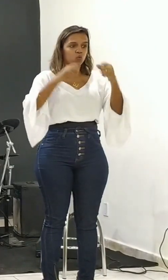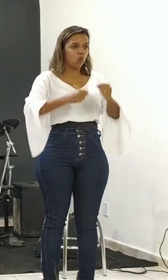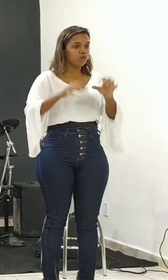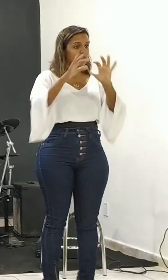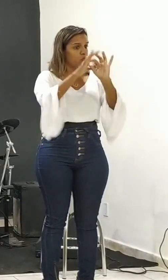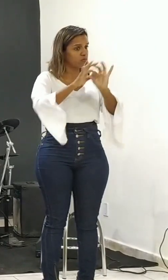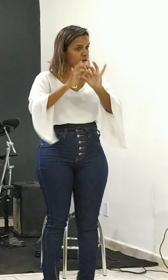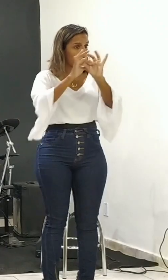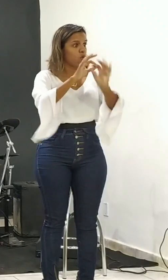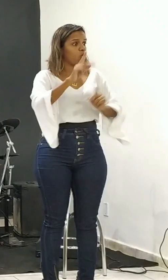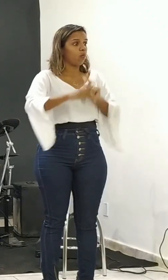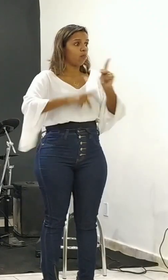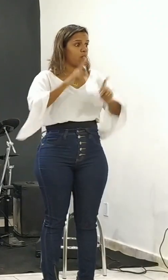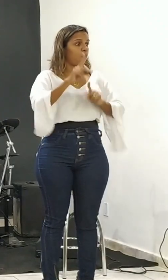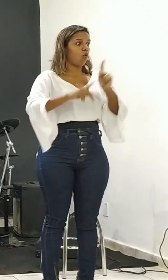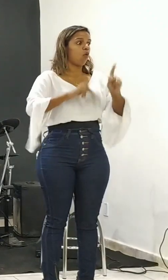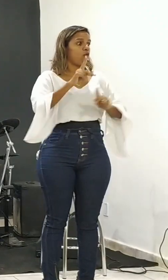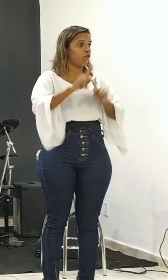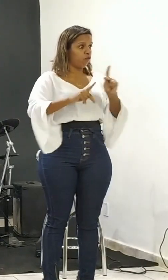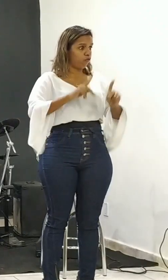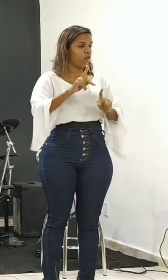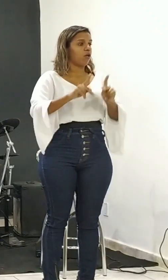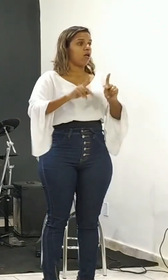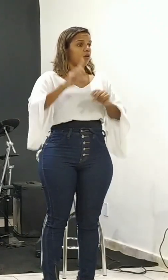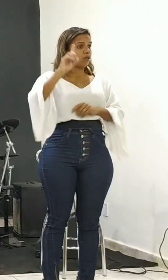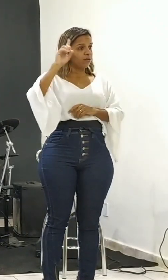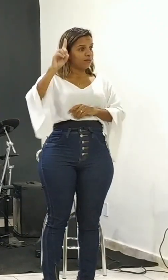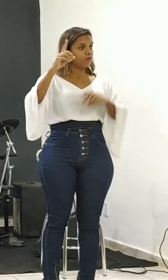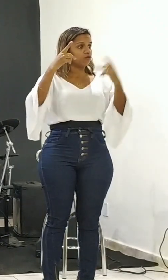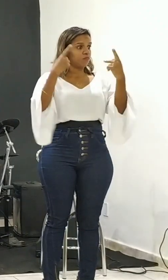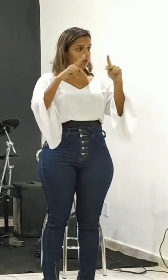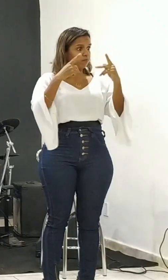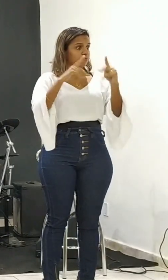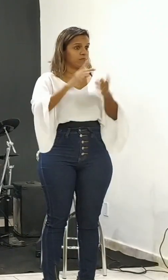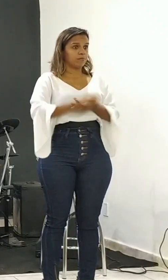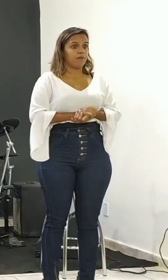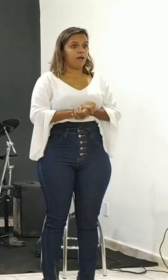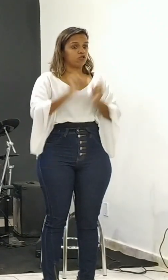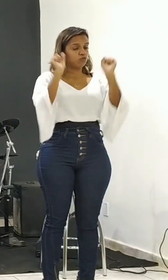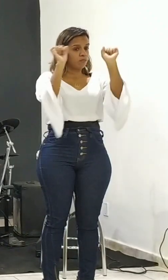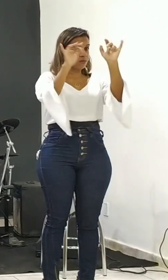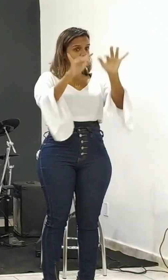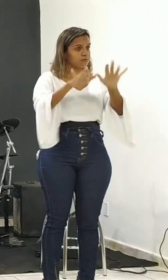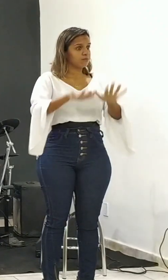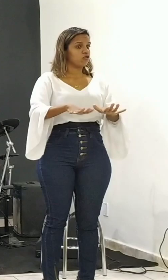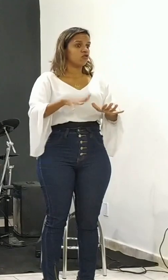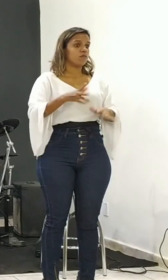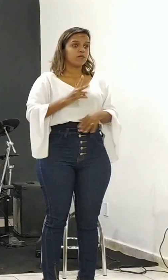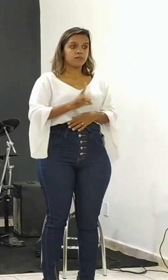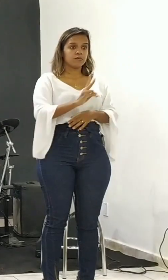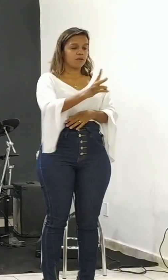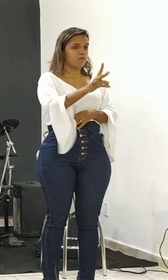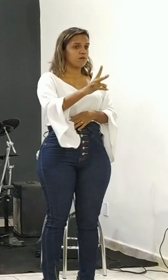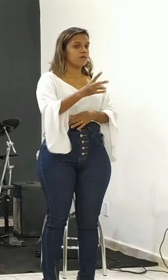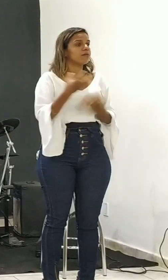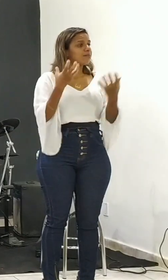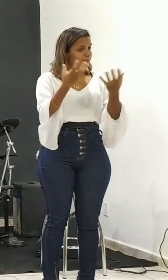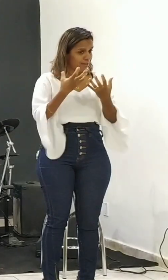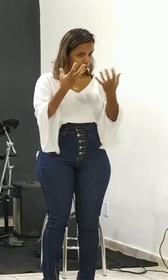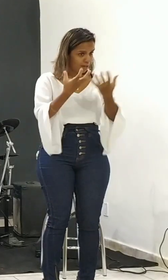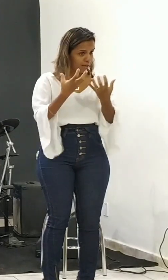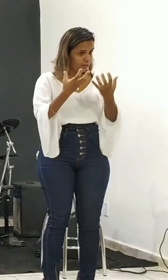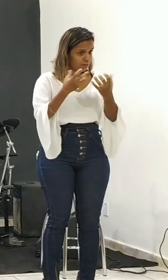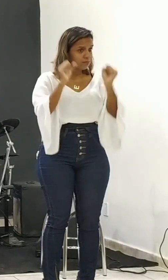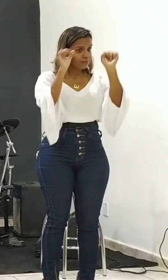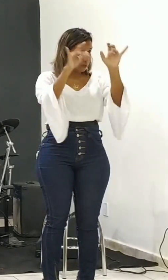unidade do povo, é que Deus ministra a bênção dele para sempre. Se você quer ser abençoado, você